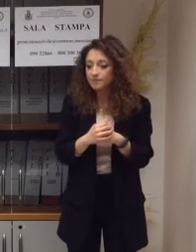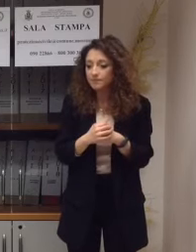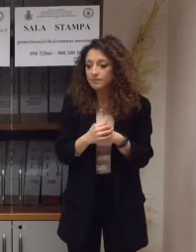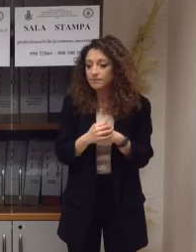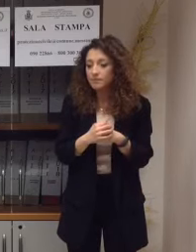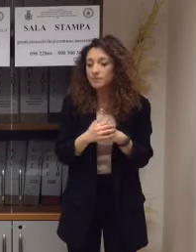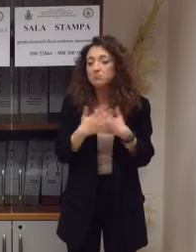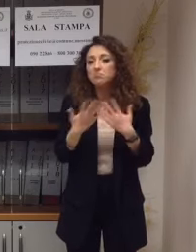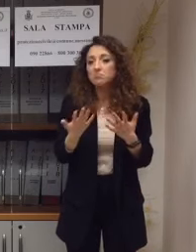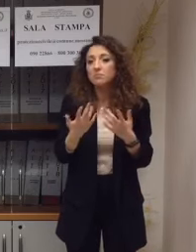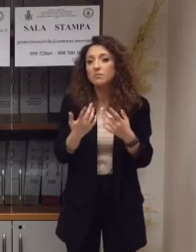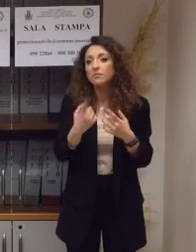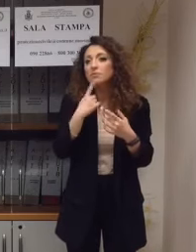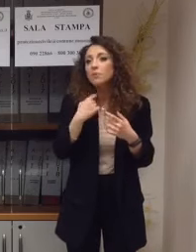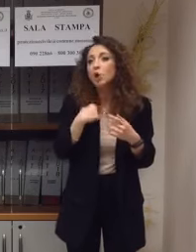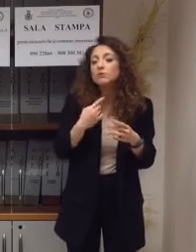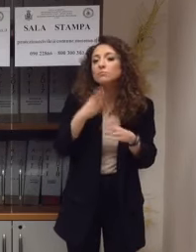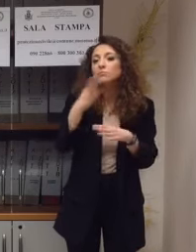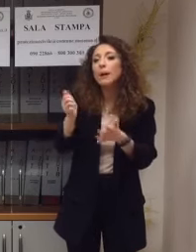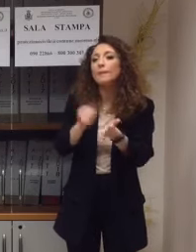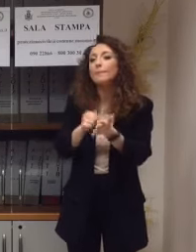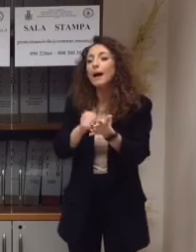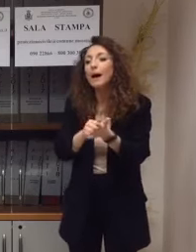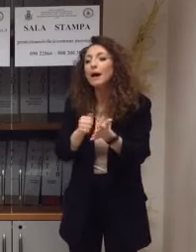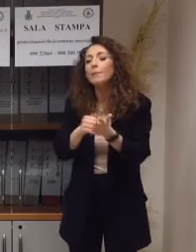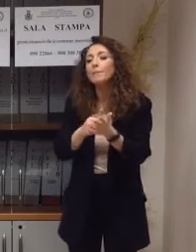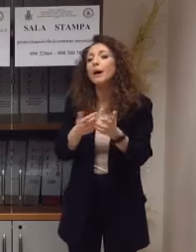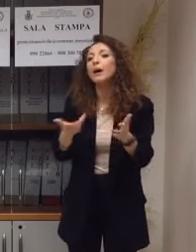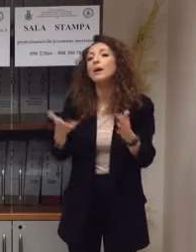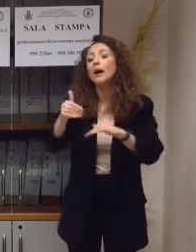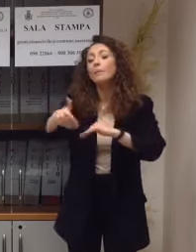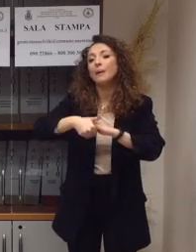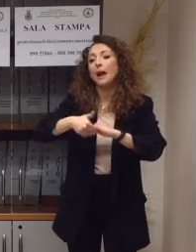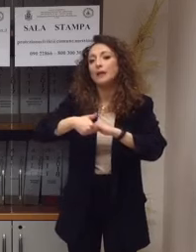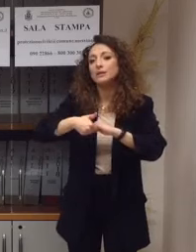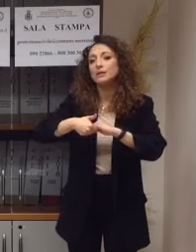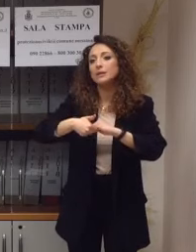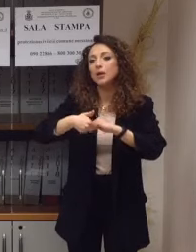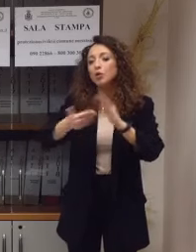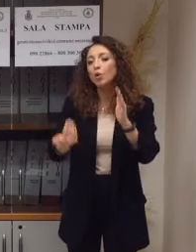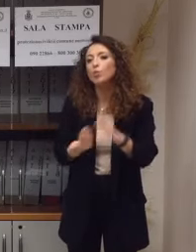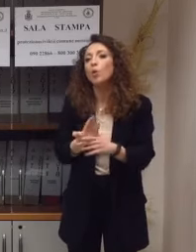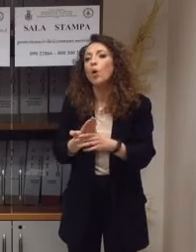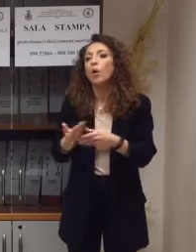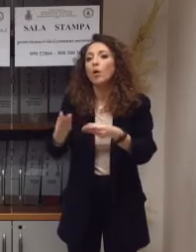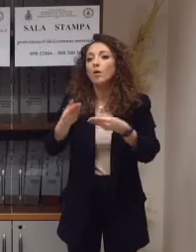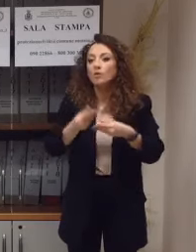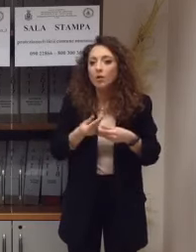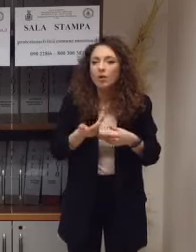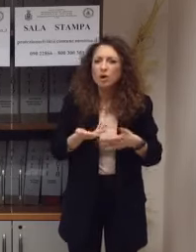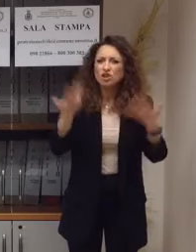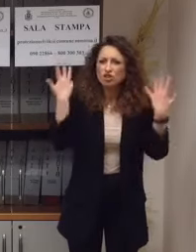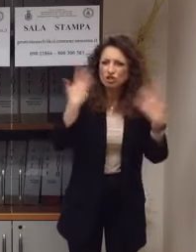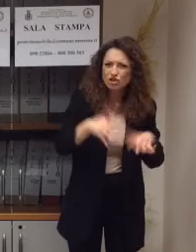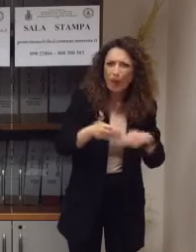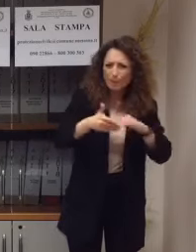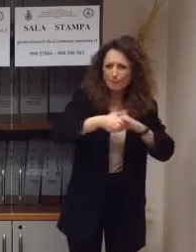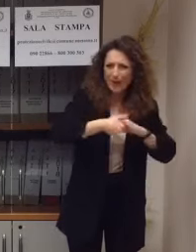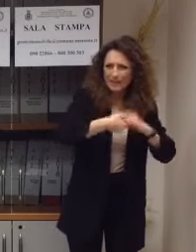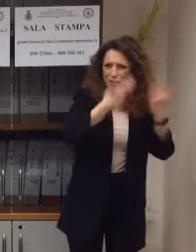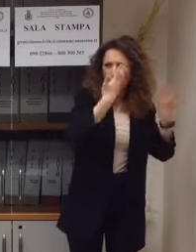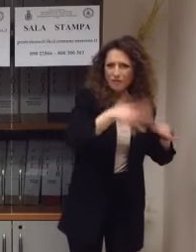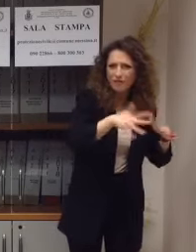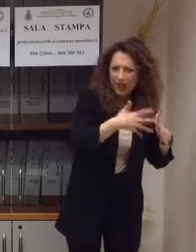prestito e che dovrò restituire con gli interessi, indebitandomi ulteriormente, che tra l'altro si aggiunge ad un altro prestito